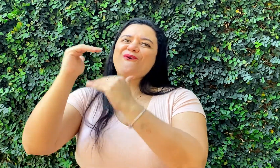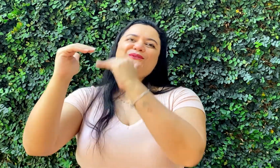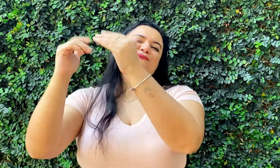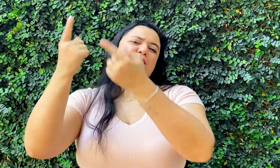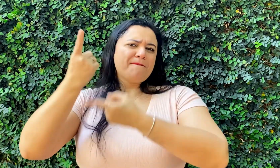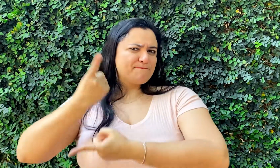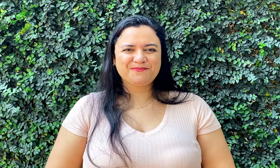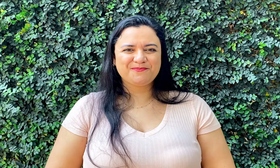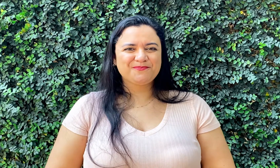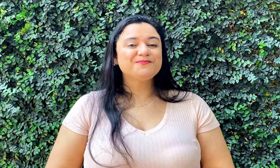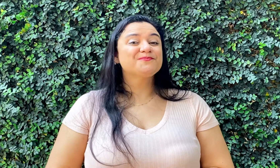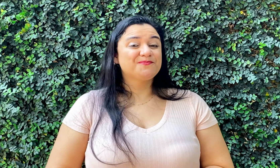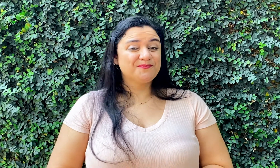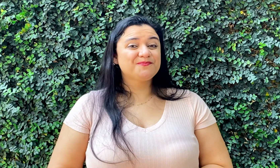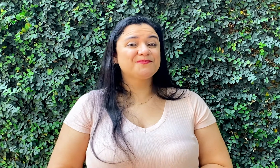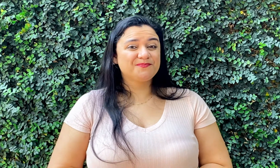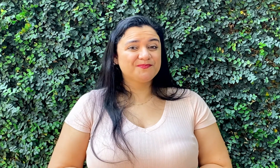hoje, ontem e amanhã,